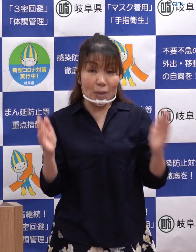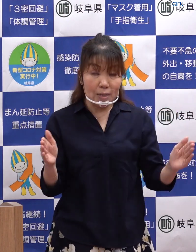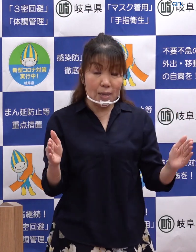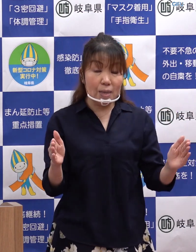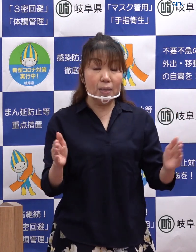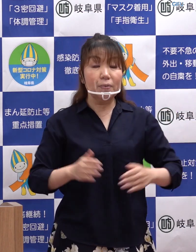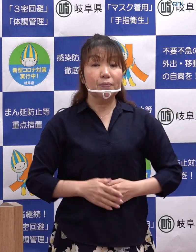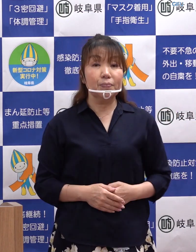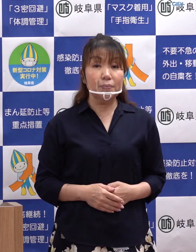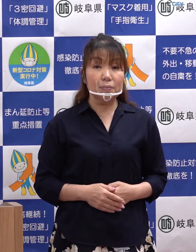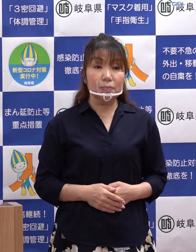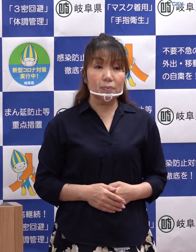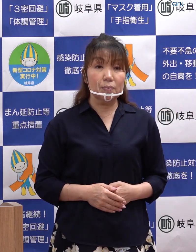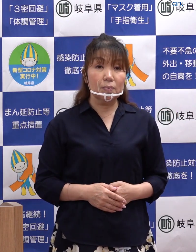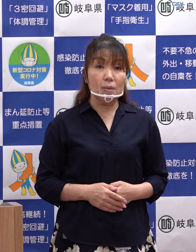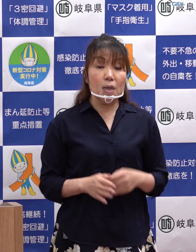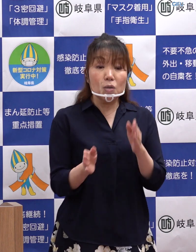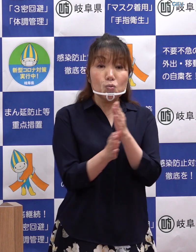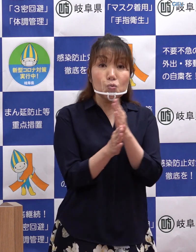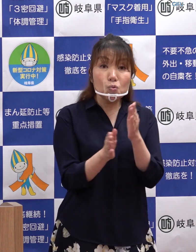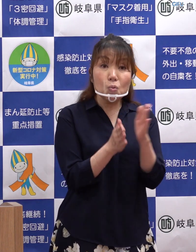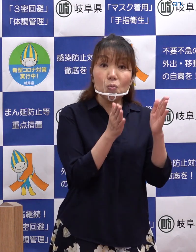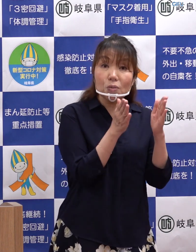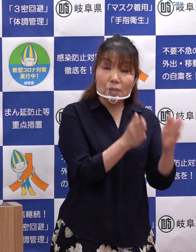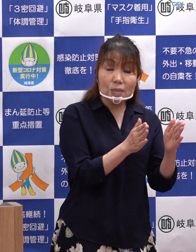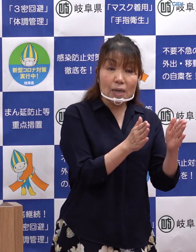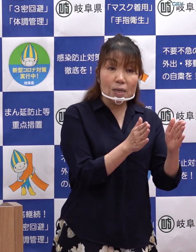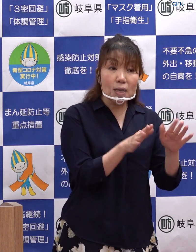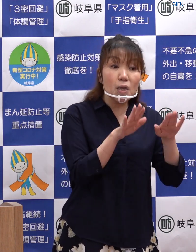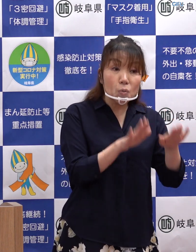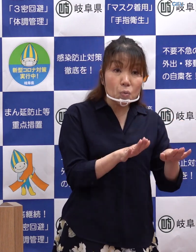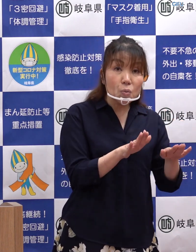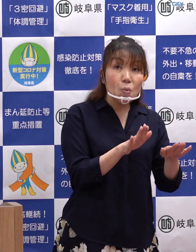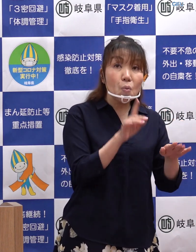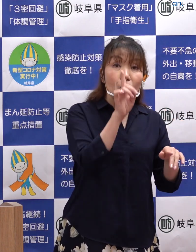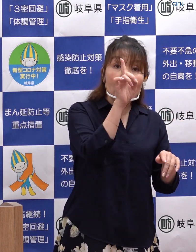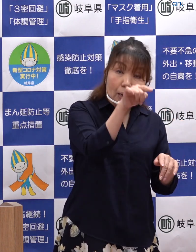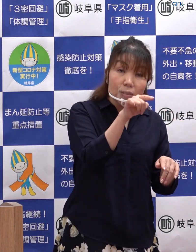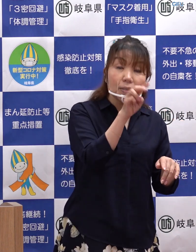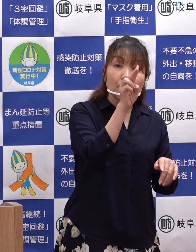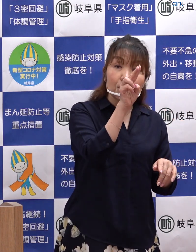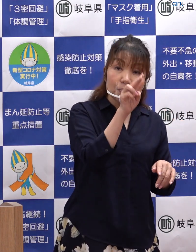が、2日ほど猶予期間は置こうかと思っております。